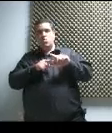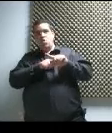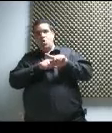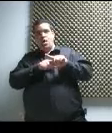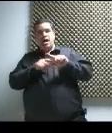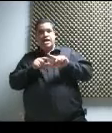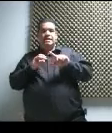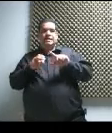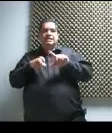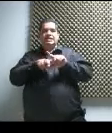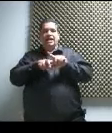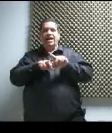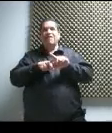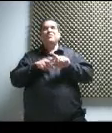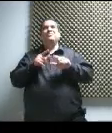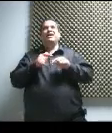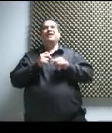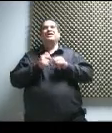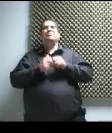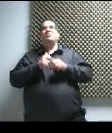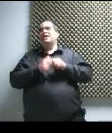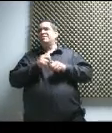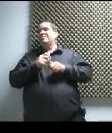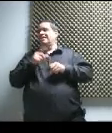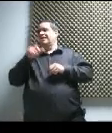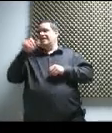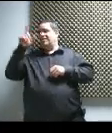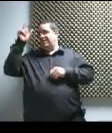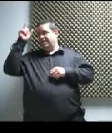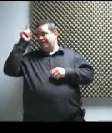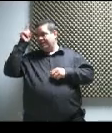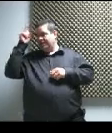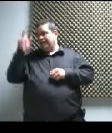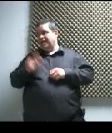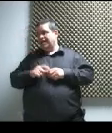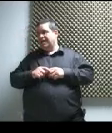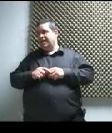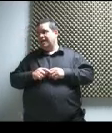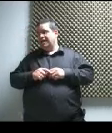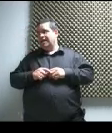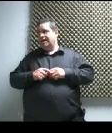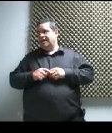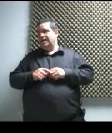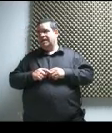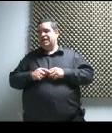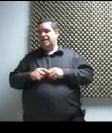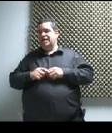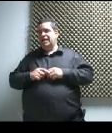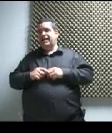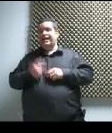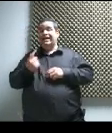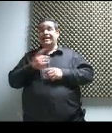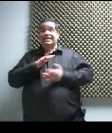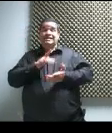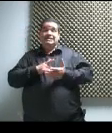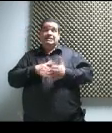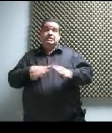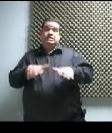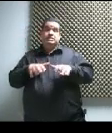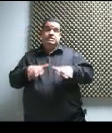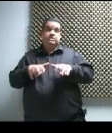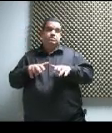sabes, Anteamano. poquito de error de logística aquí. Y no siempre va a ser el mismo sitio, porque depende de la ubicación, ¿verdad?, del epicentro, de donde sea el evento